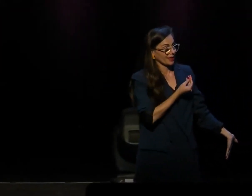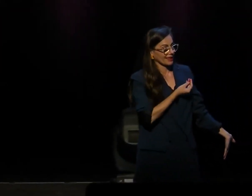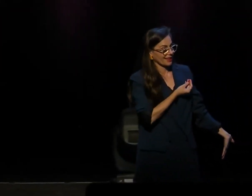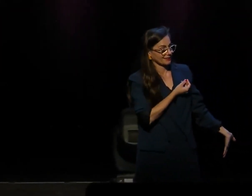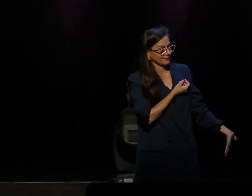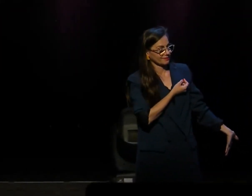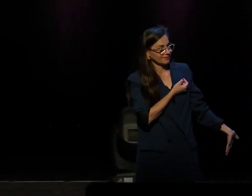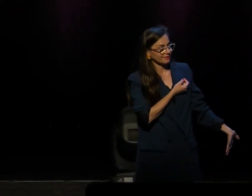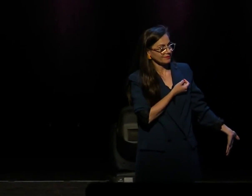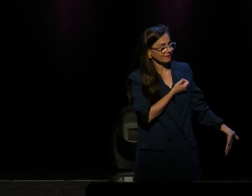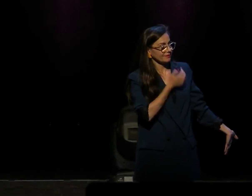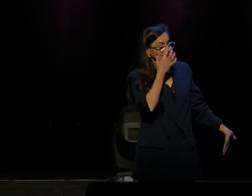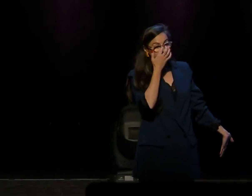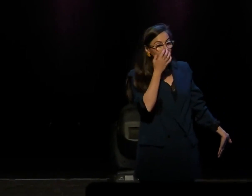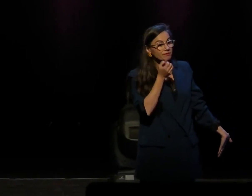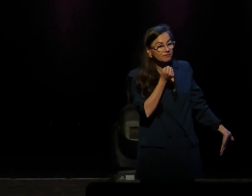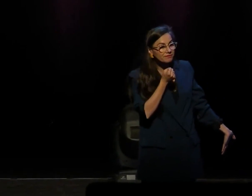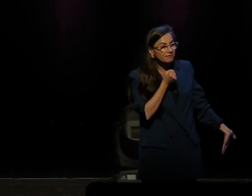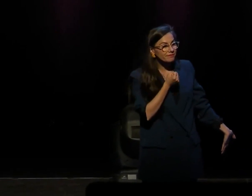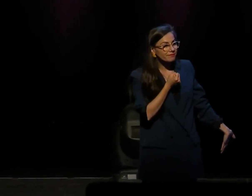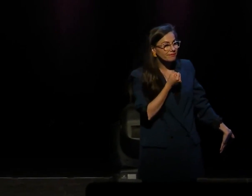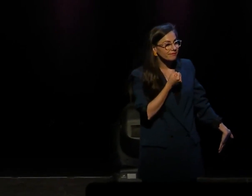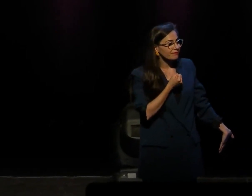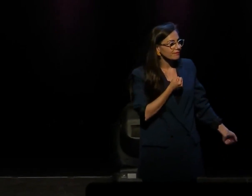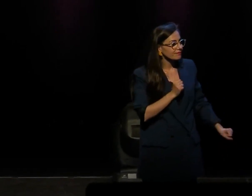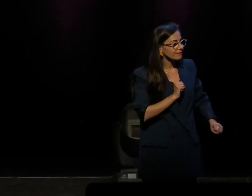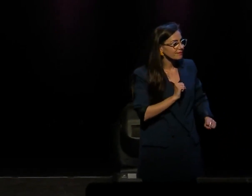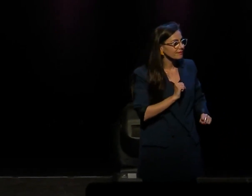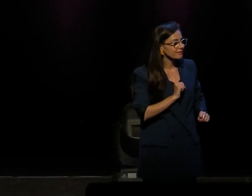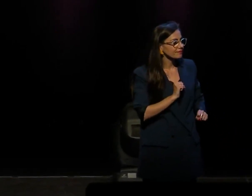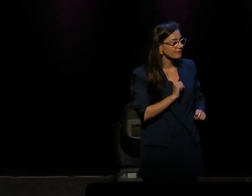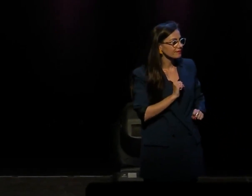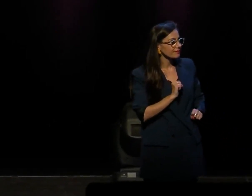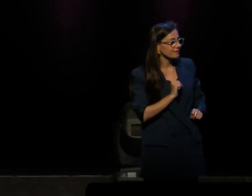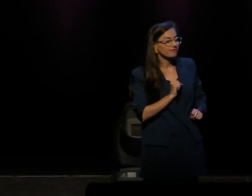Creo que me tiene que acompañar alguien.